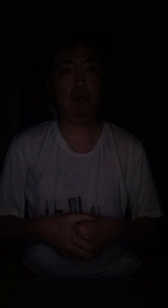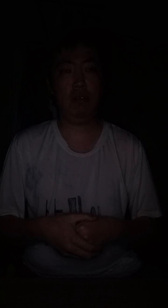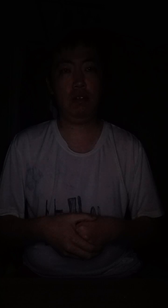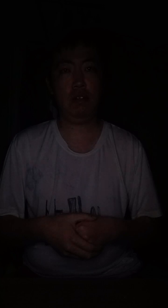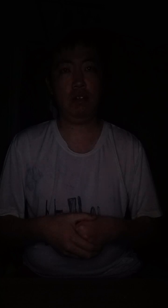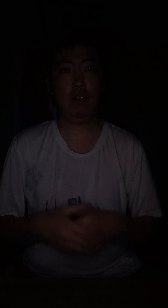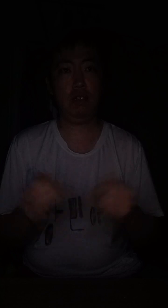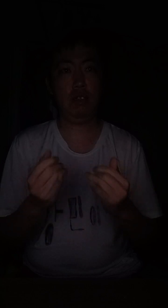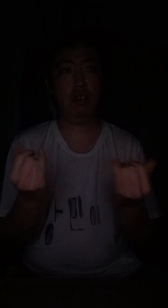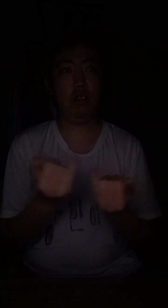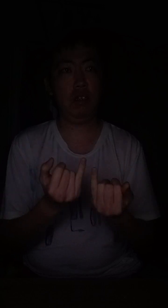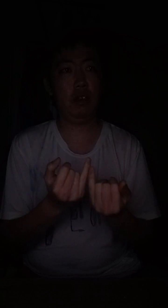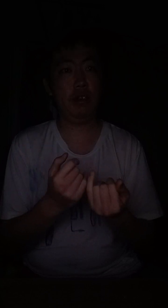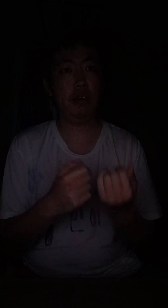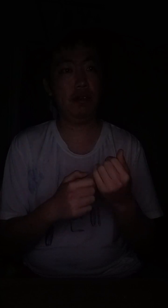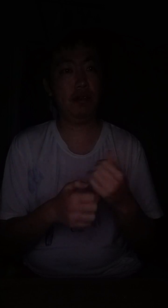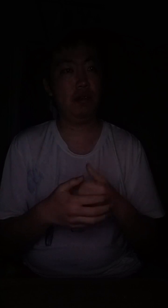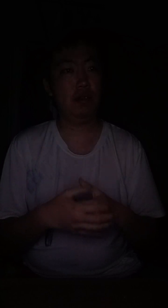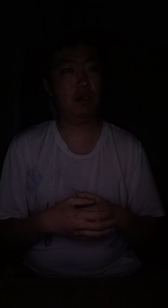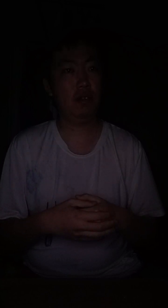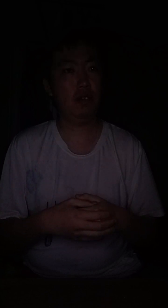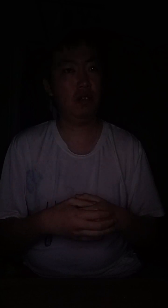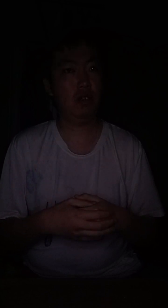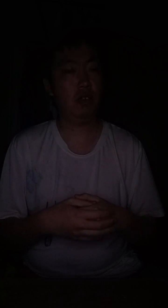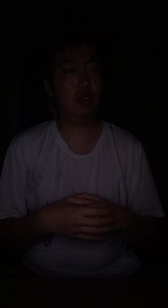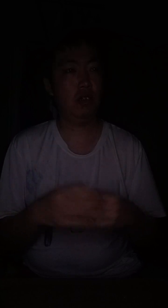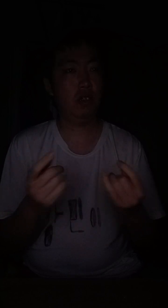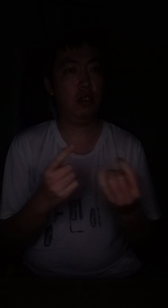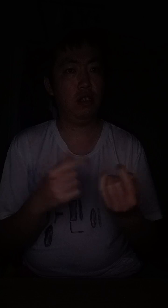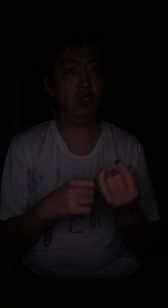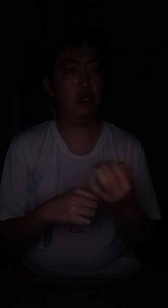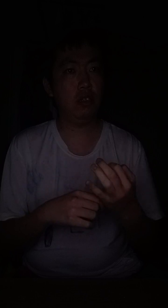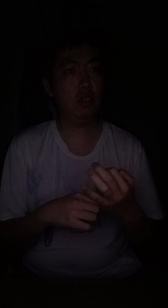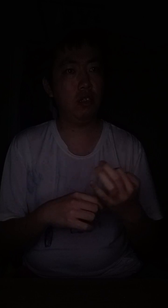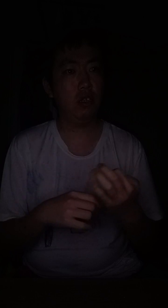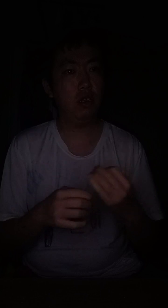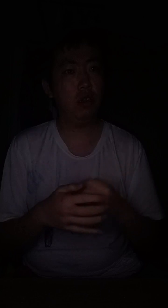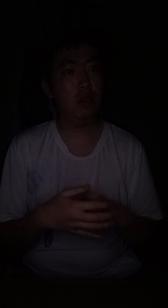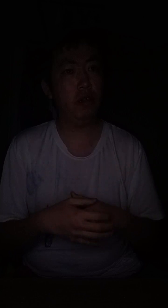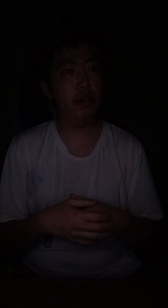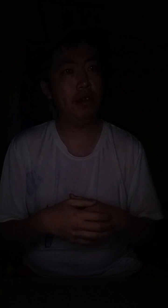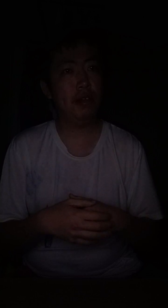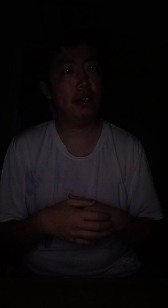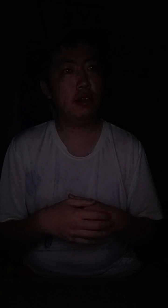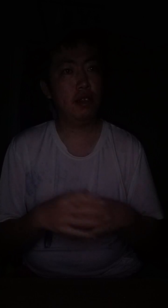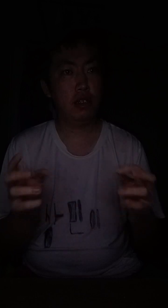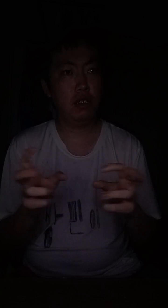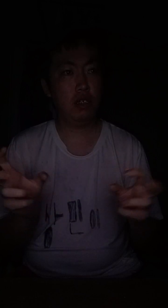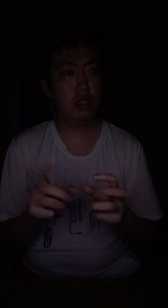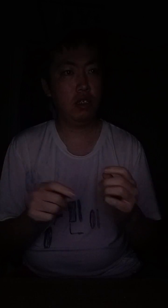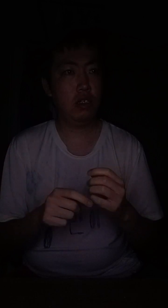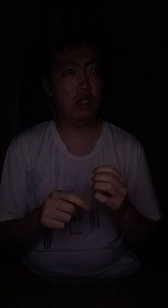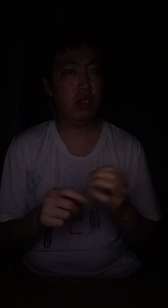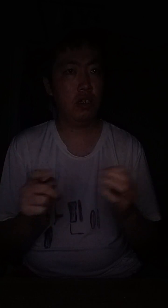공간은 남녀 구분이 되어 있지 않습니다. 게다가 안으로 들어가 보면 이렇게 양변기가 설치되어 있는 문에 있는